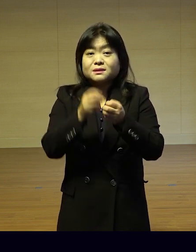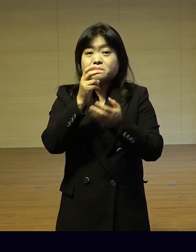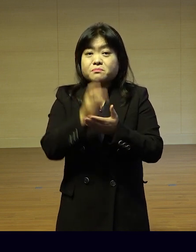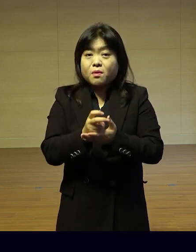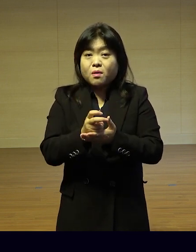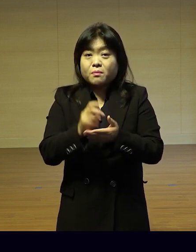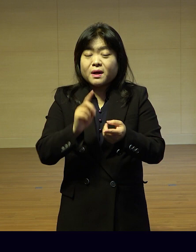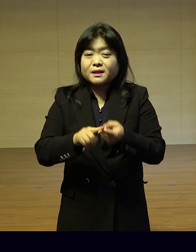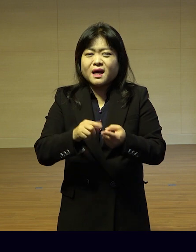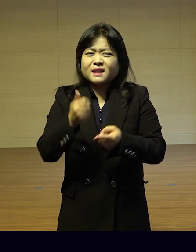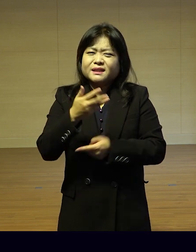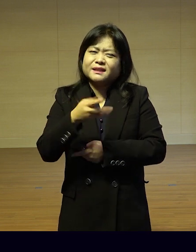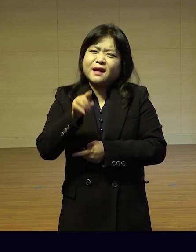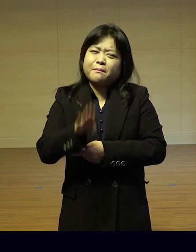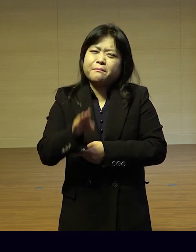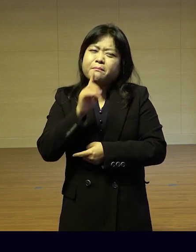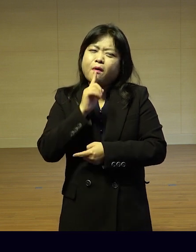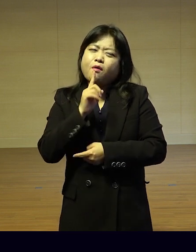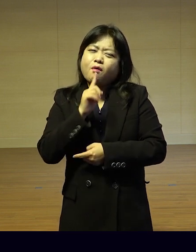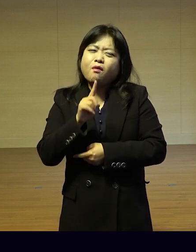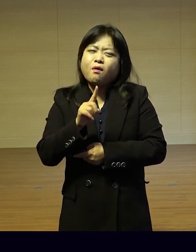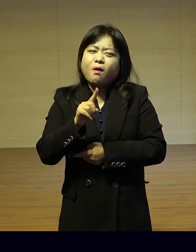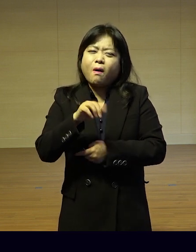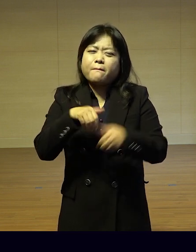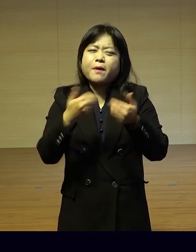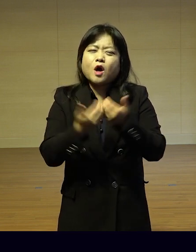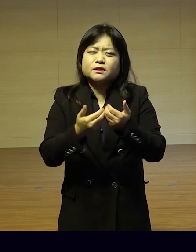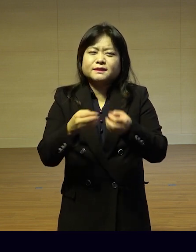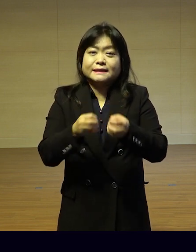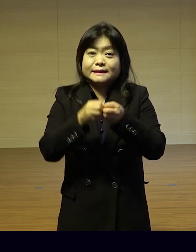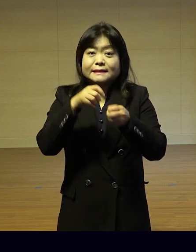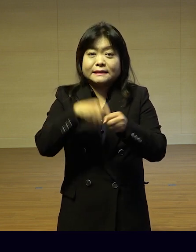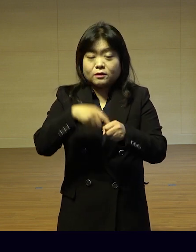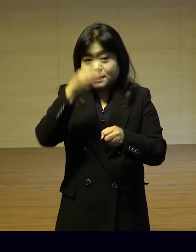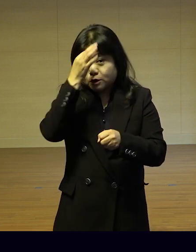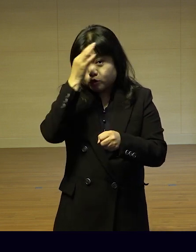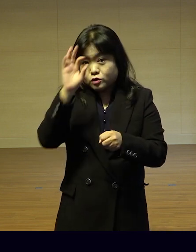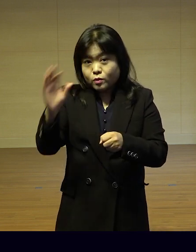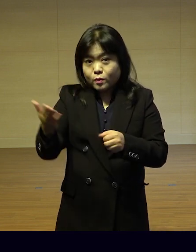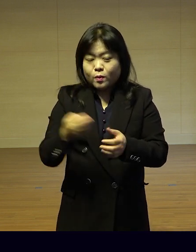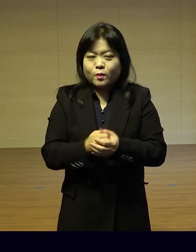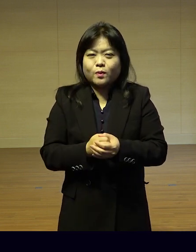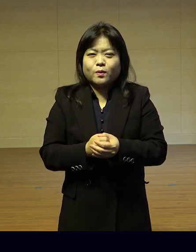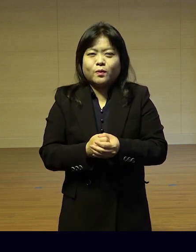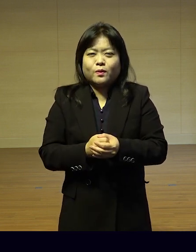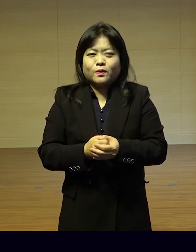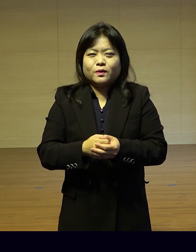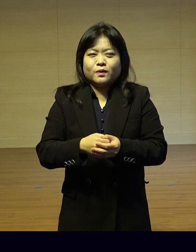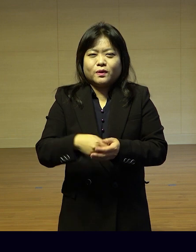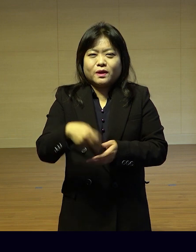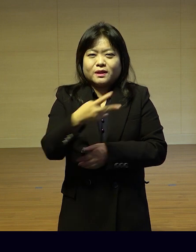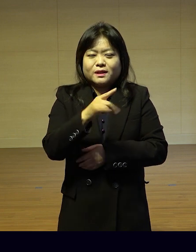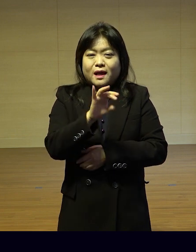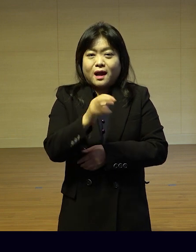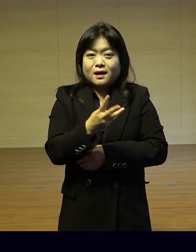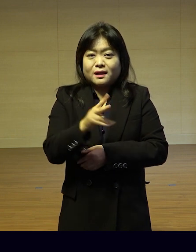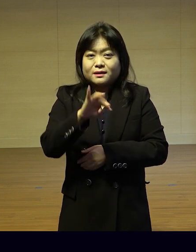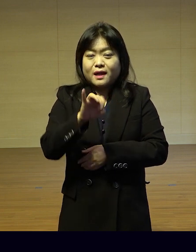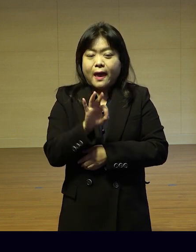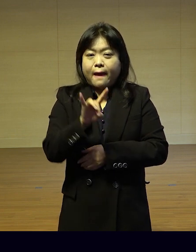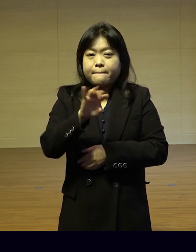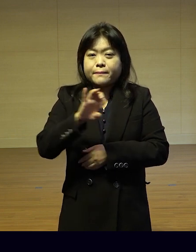해 디알렉티키의 테크네, 변증적 기술이고요. 해 디알렉티키의 에피스테메,